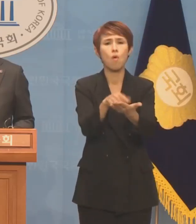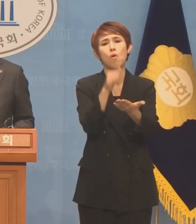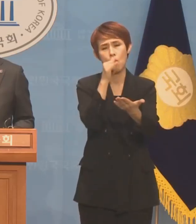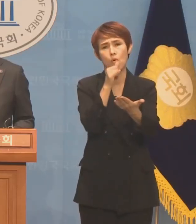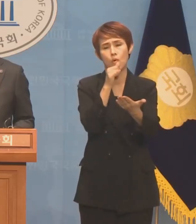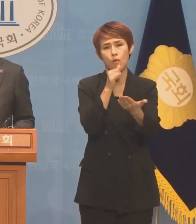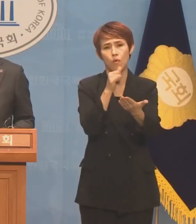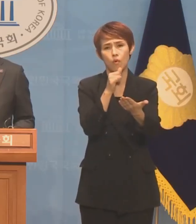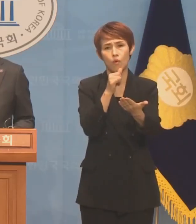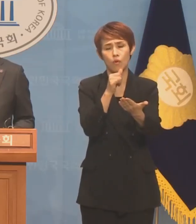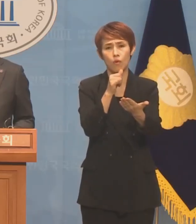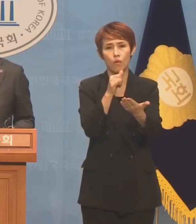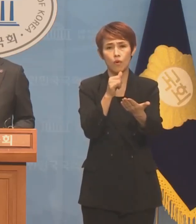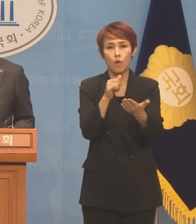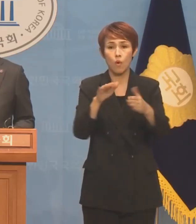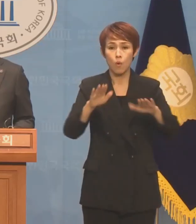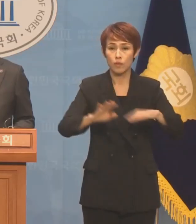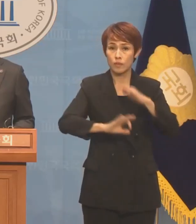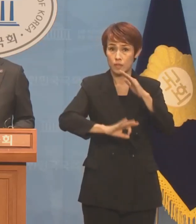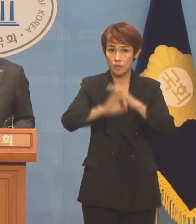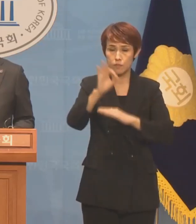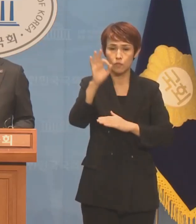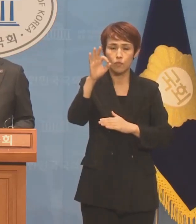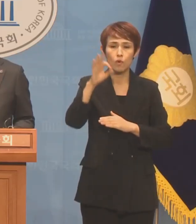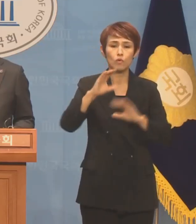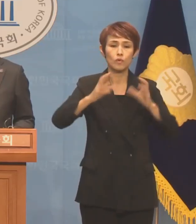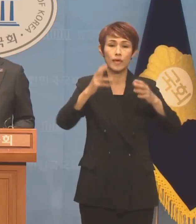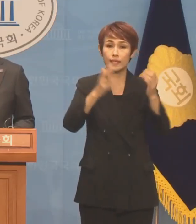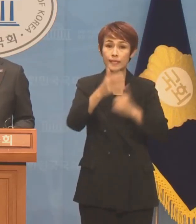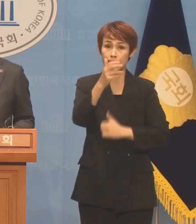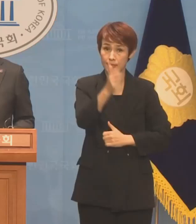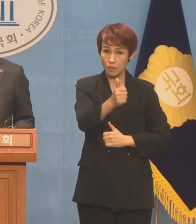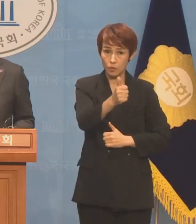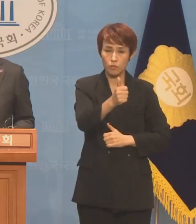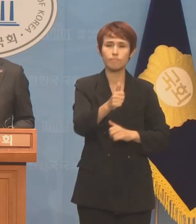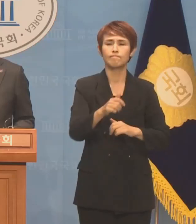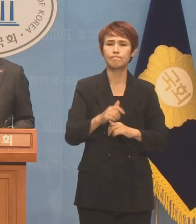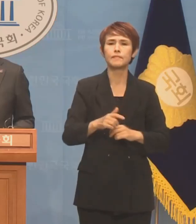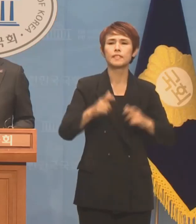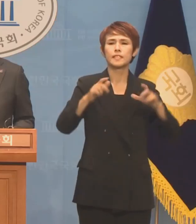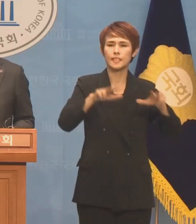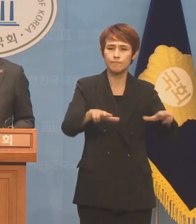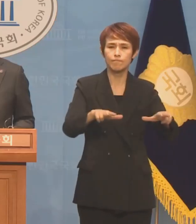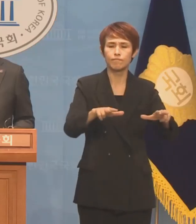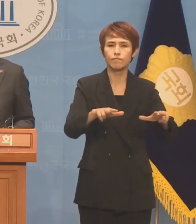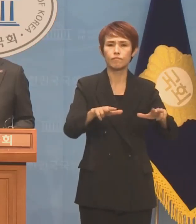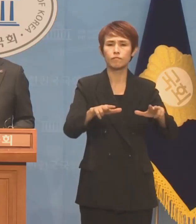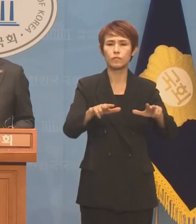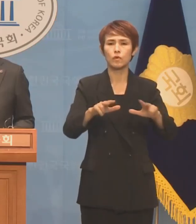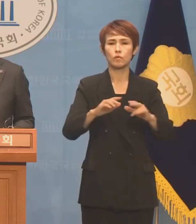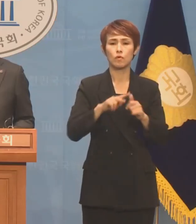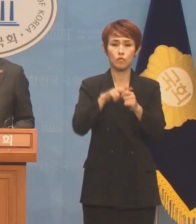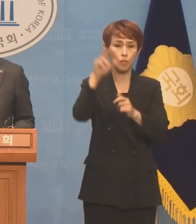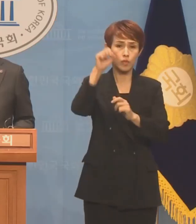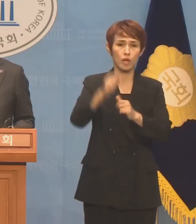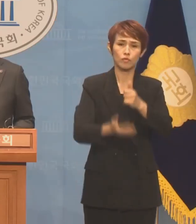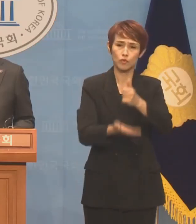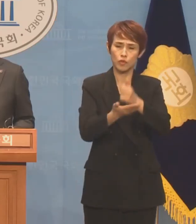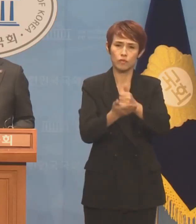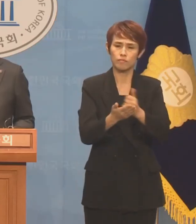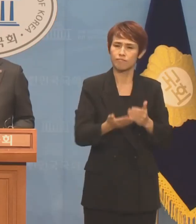있습니다. 오늘 오전 우원식 국회의장도 지체 없이 후보자 추천 의뢰 의무를